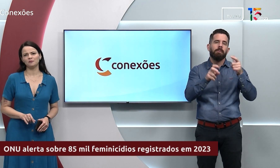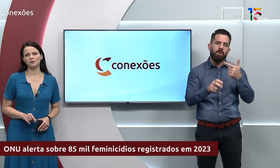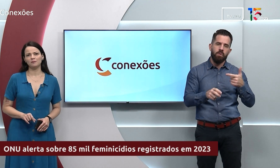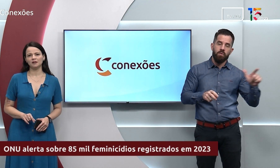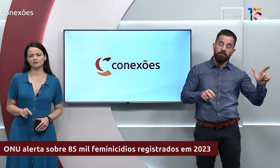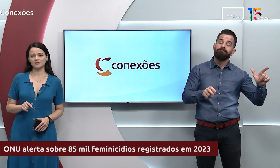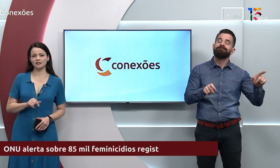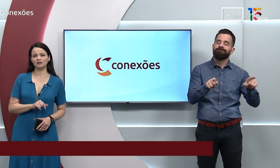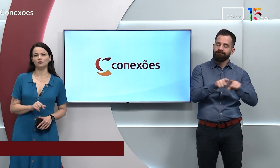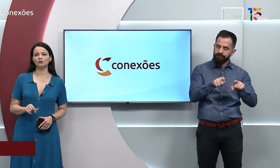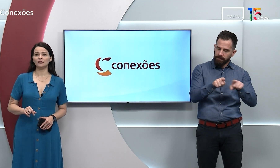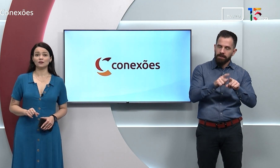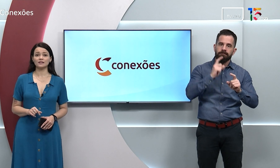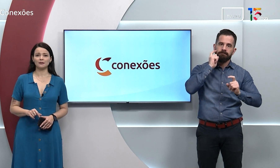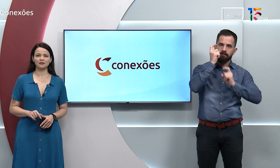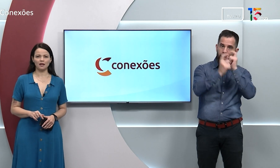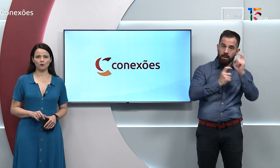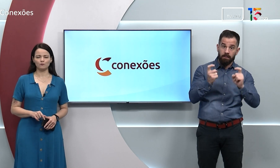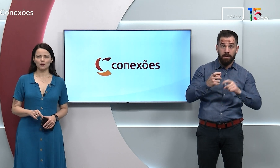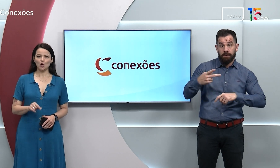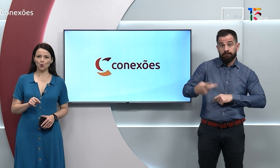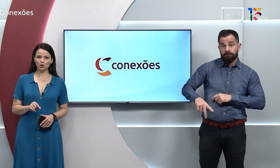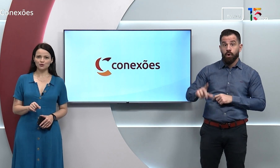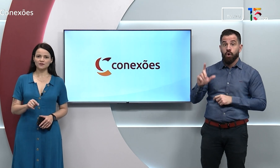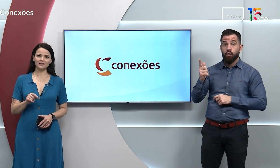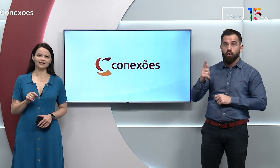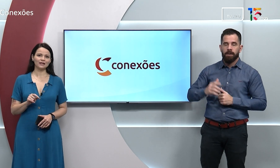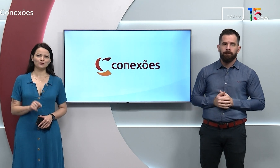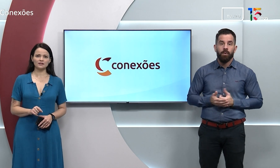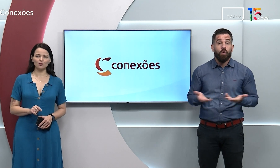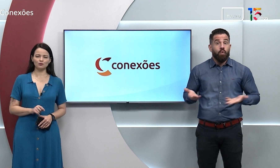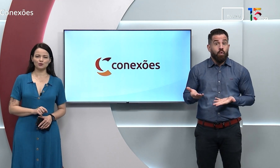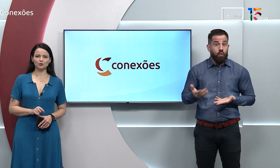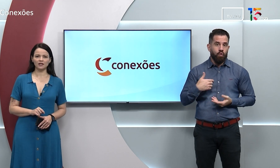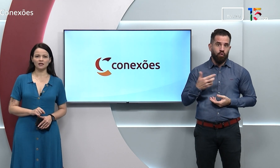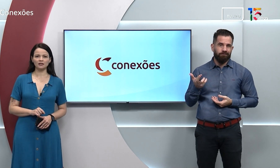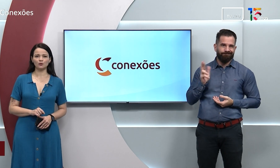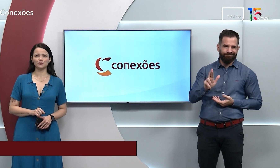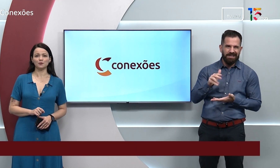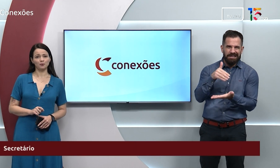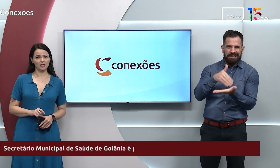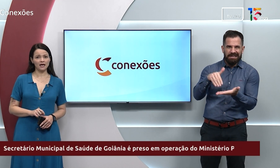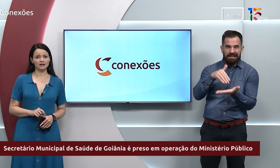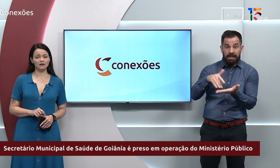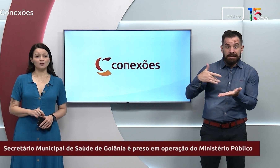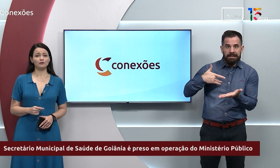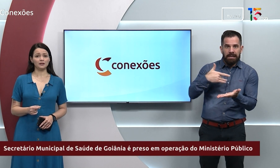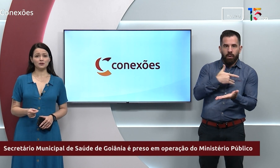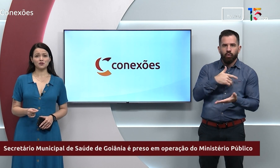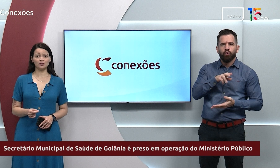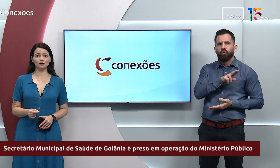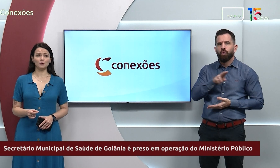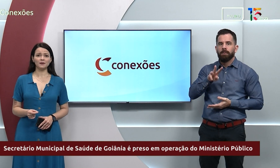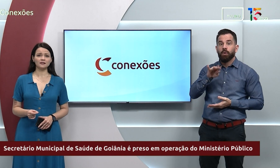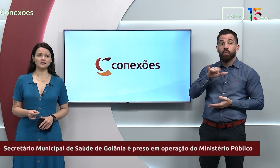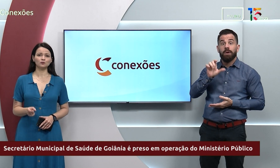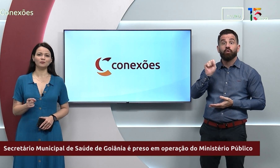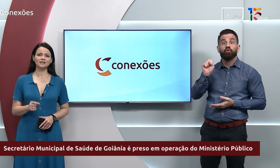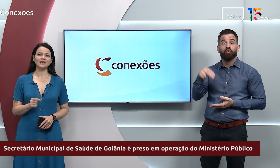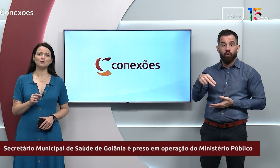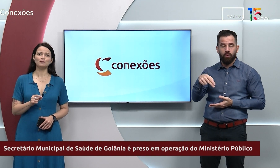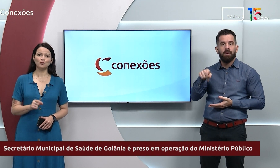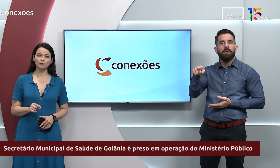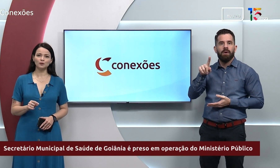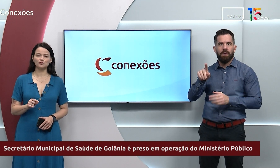também muito preocupante, mas aqui da nossa capital. Hoje, o secretário de Saúde de Goiânia, Wilson Polara, foi detido em uma operação